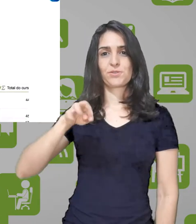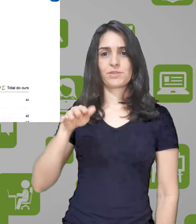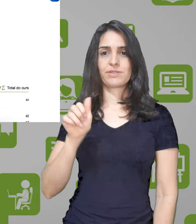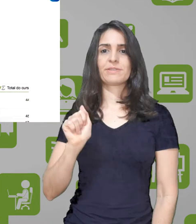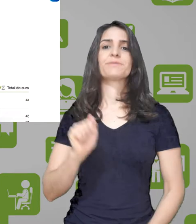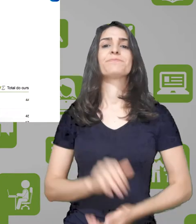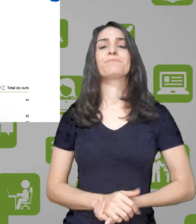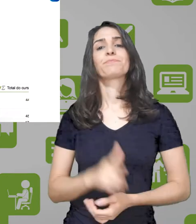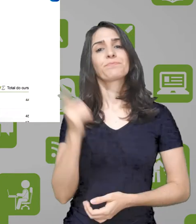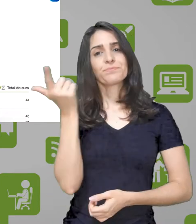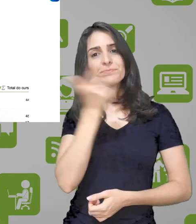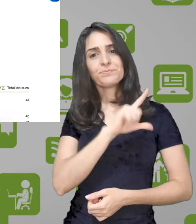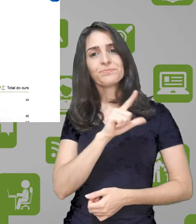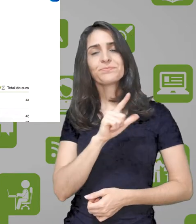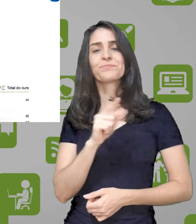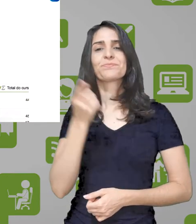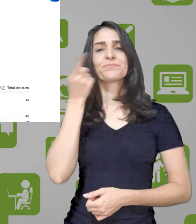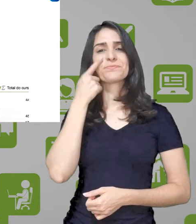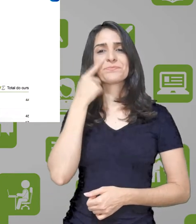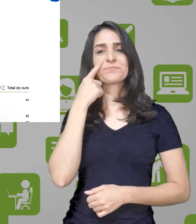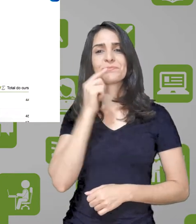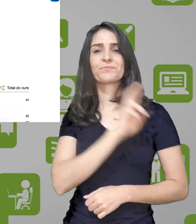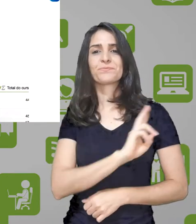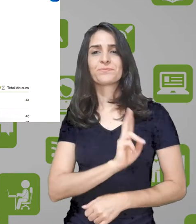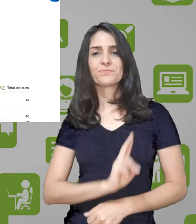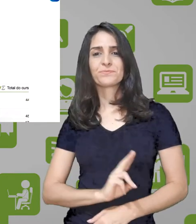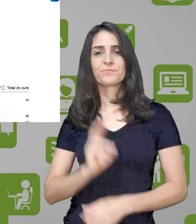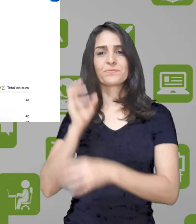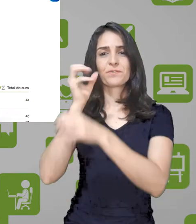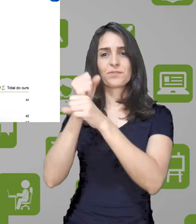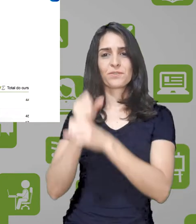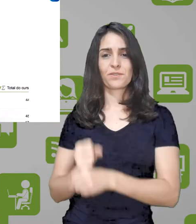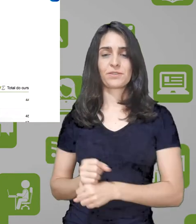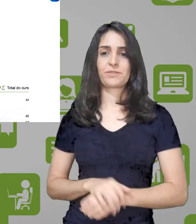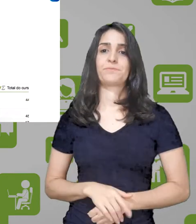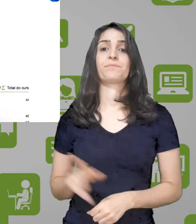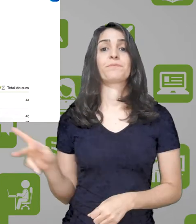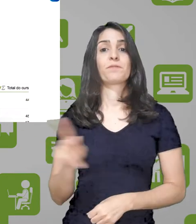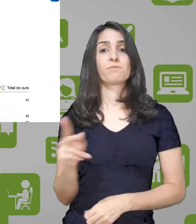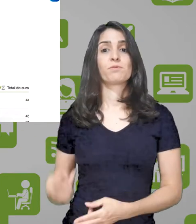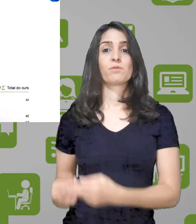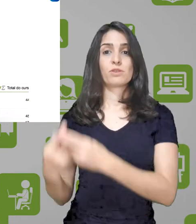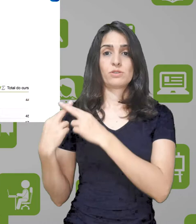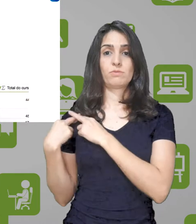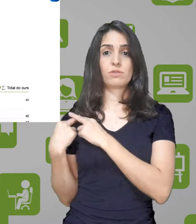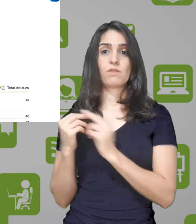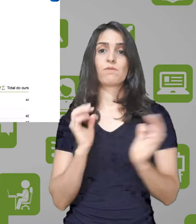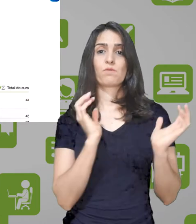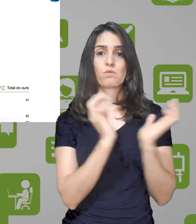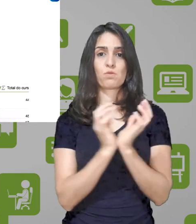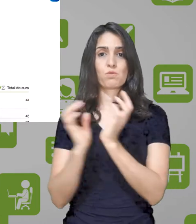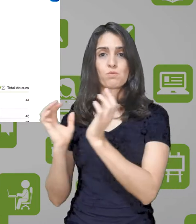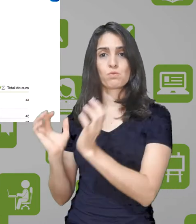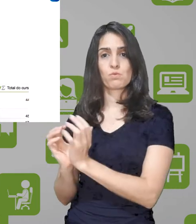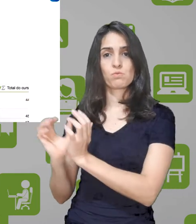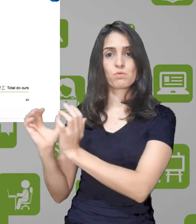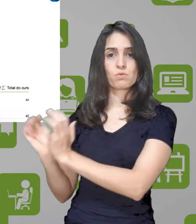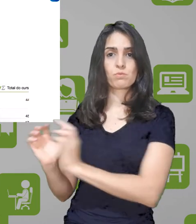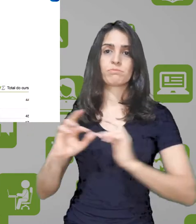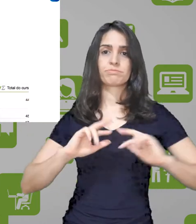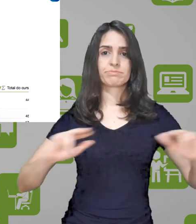e aí eu vou ter acesso a nota dos alunos quando o professor ele é responsável por mais de uma turma